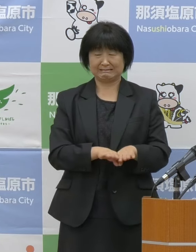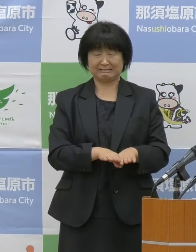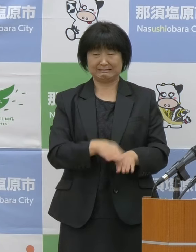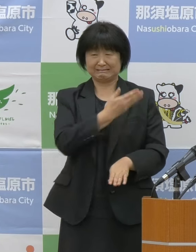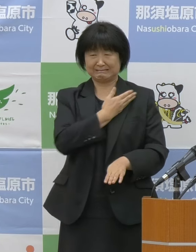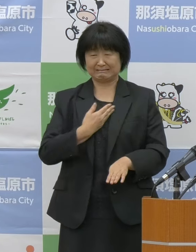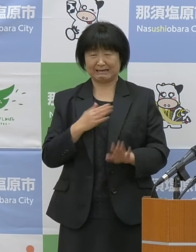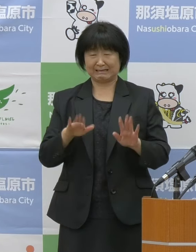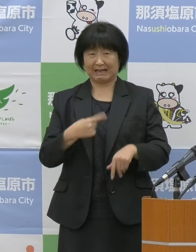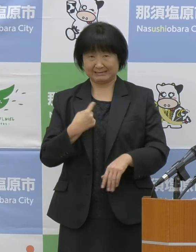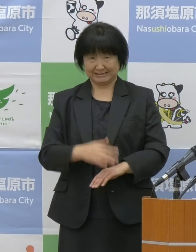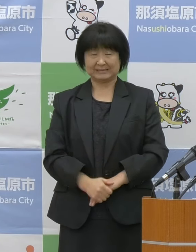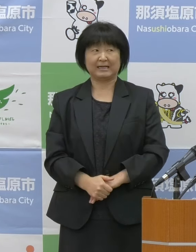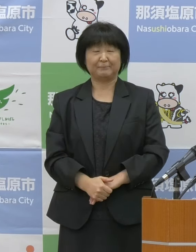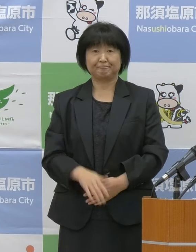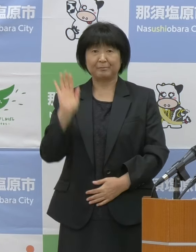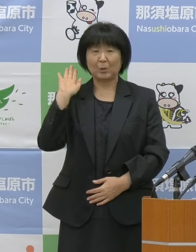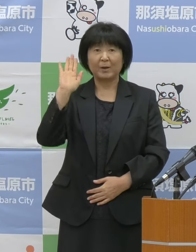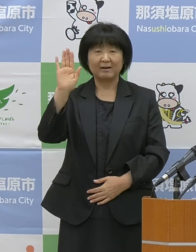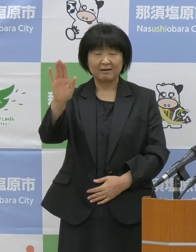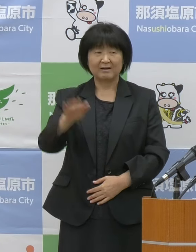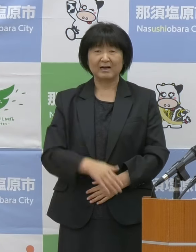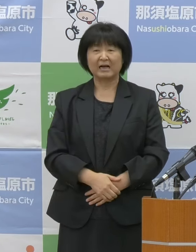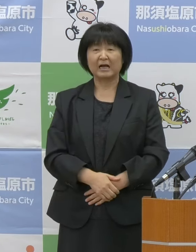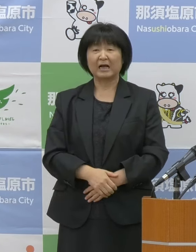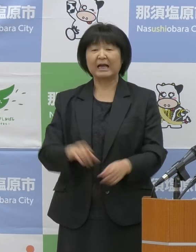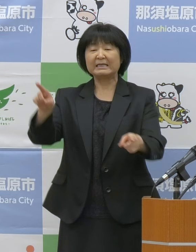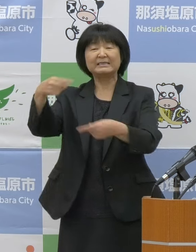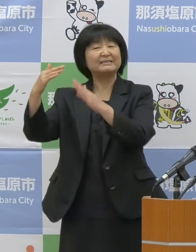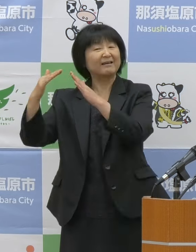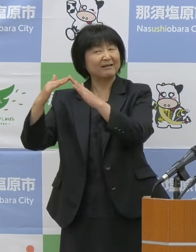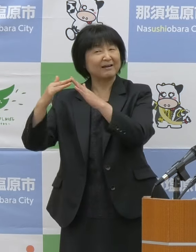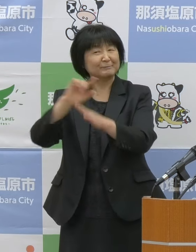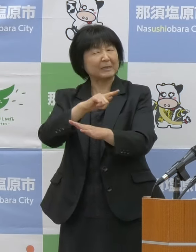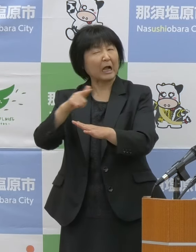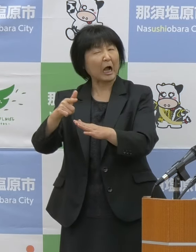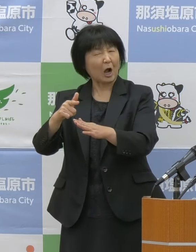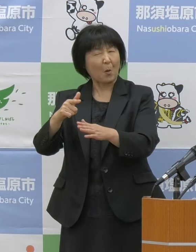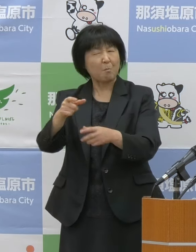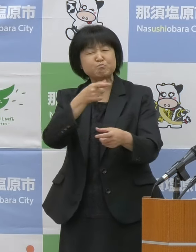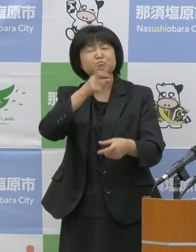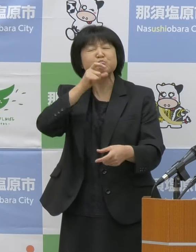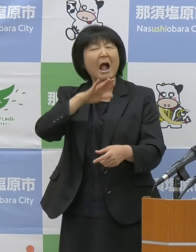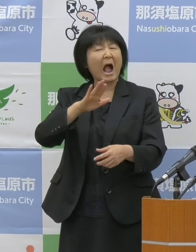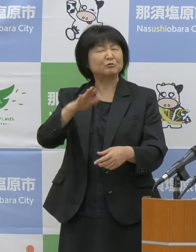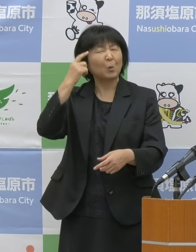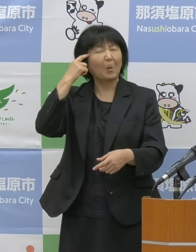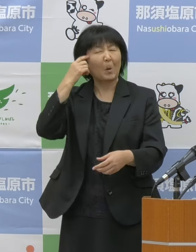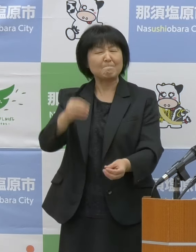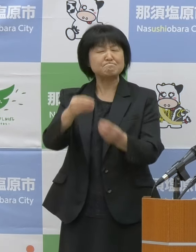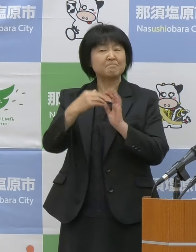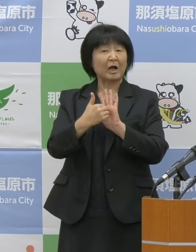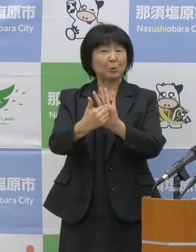かった時もありました。これから今新年会などですね、多いと思いますので、ぜひ感染予